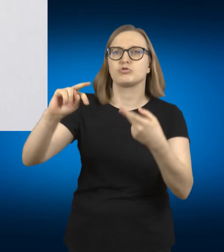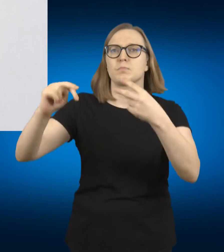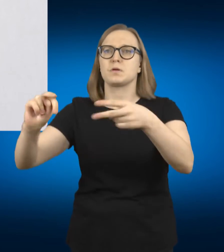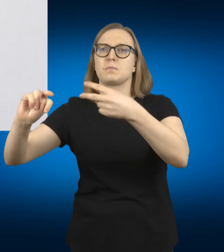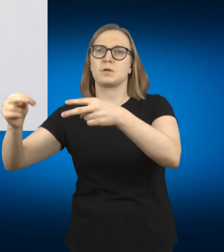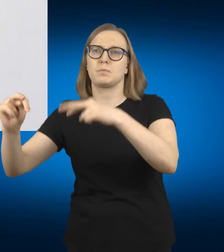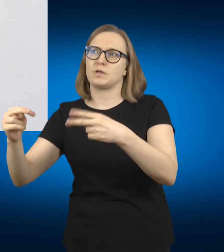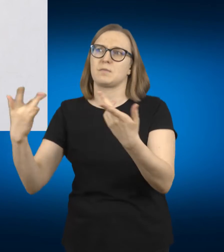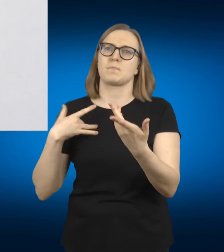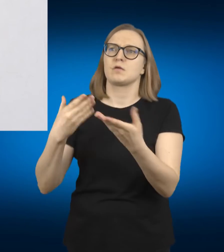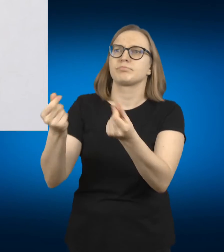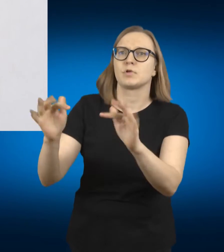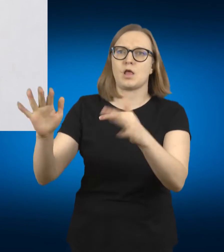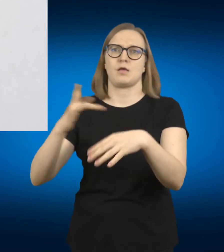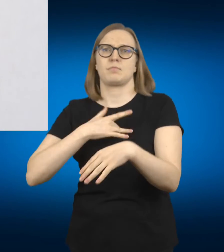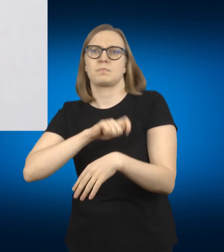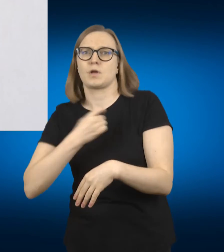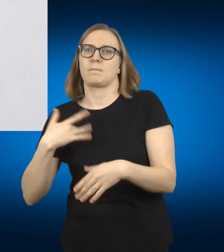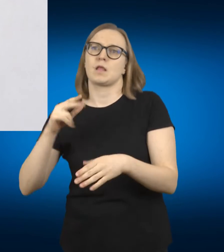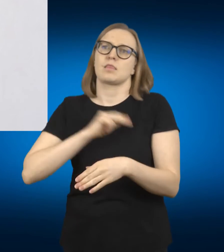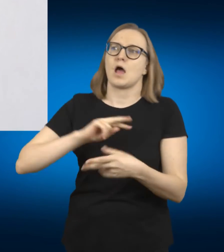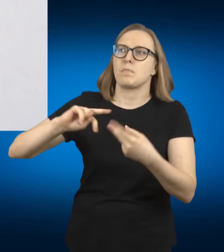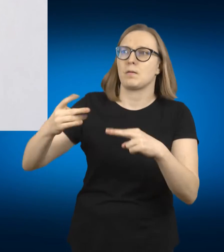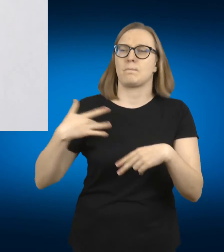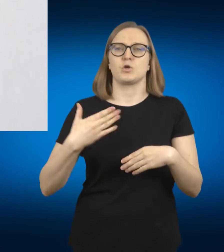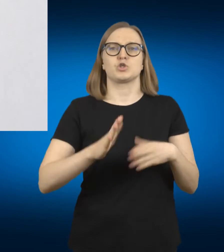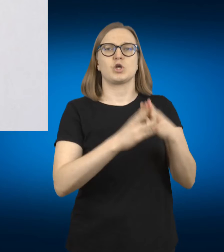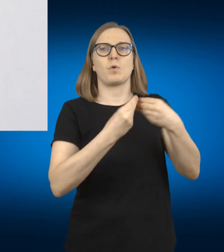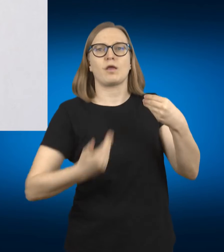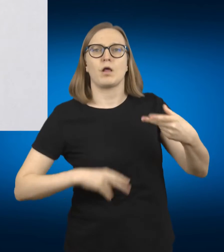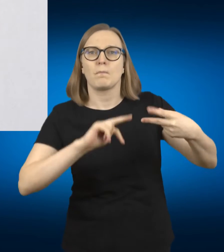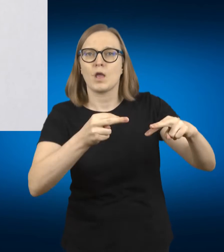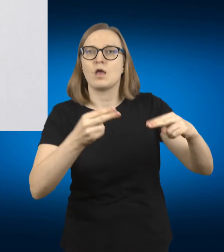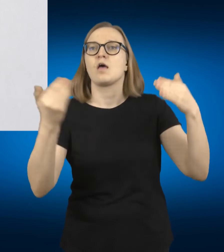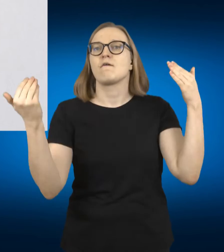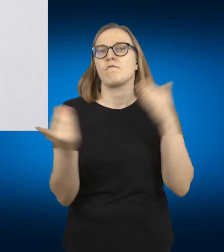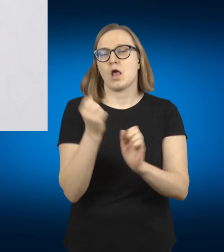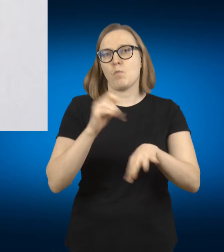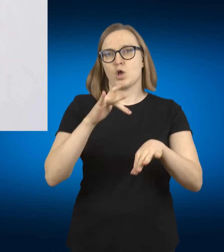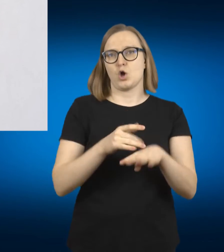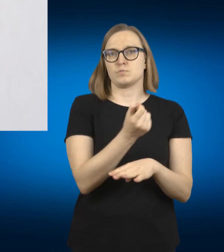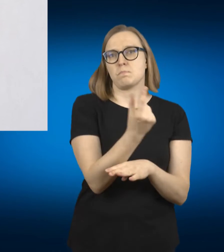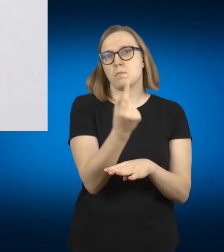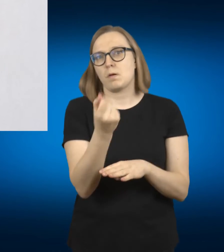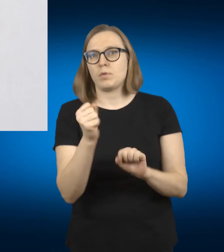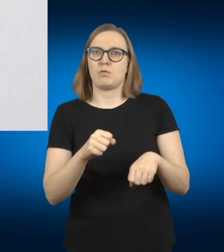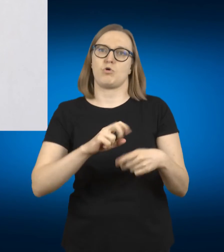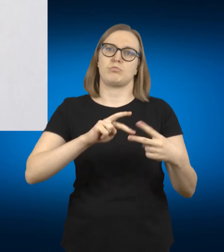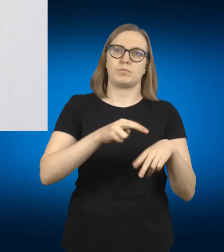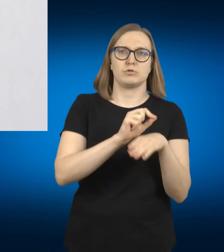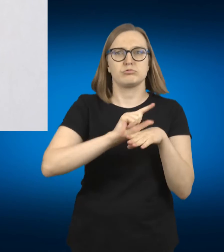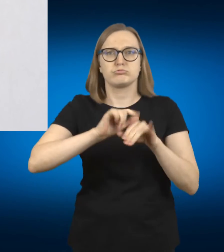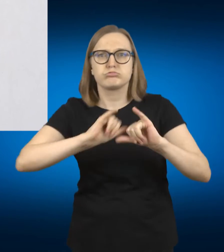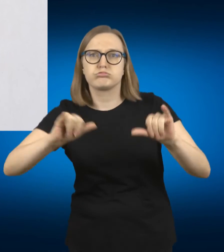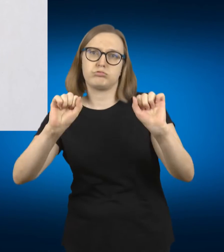kita netektis, arba pasikeitimas darbe arba jūsų šeimos gyvenime, tos reakcijos vėl gali pasikartoti arba tapti stipresnės. Bet su